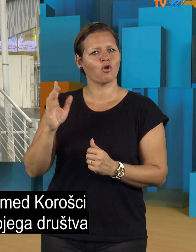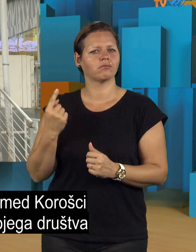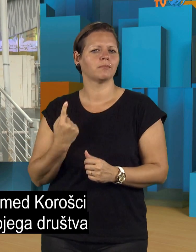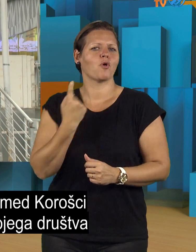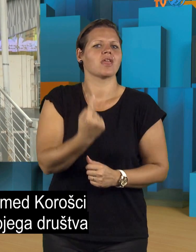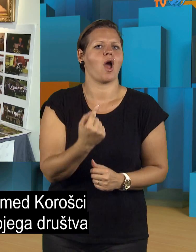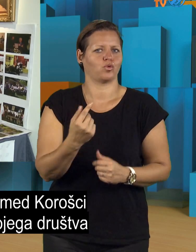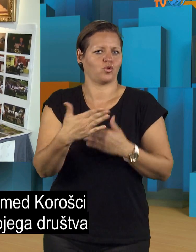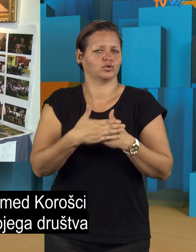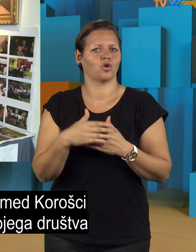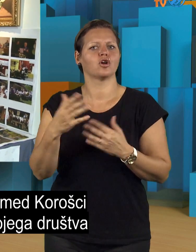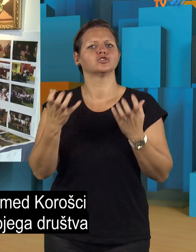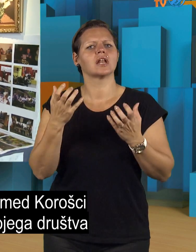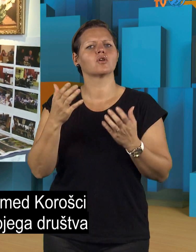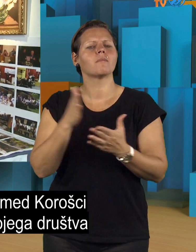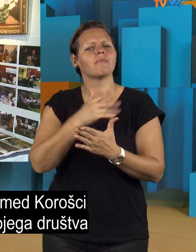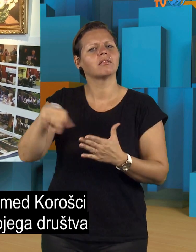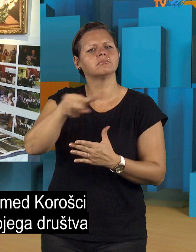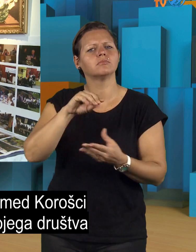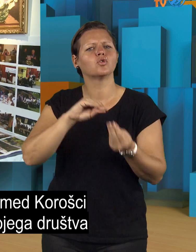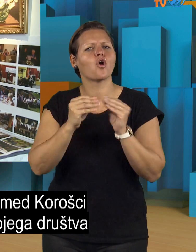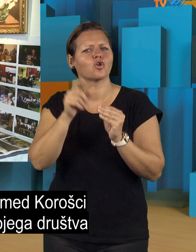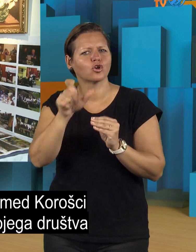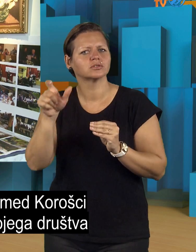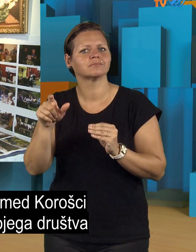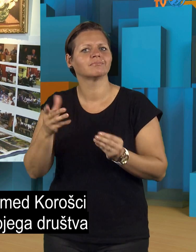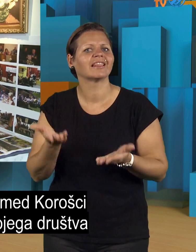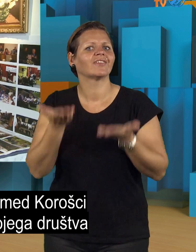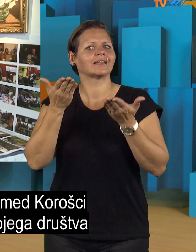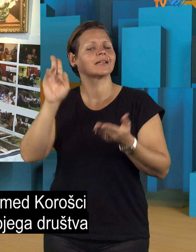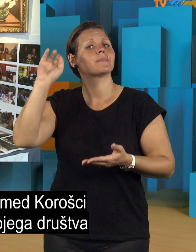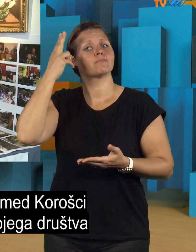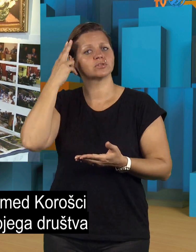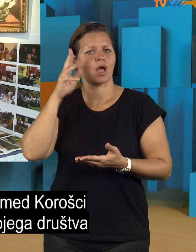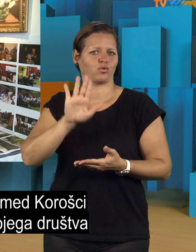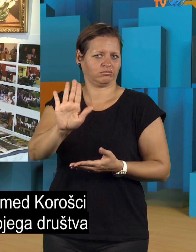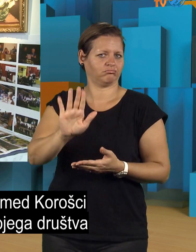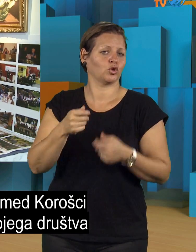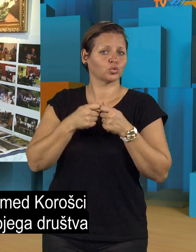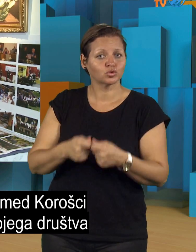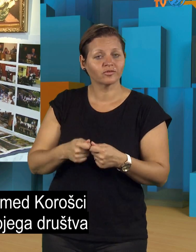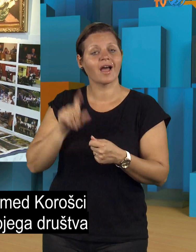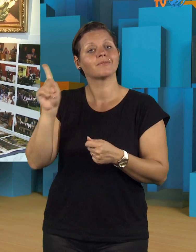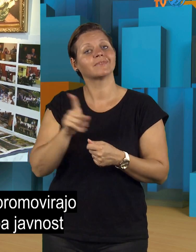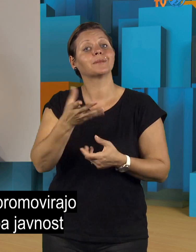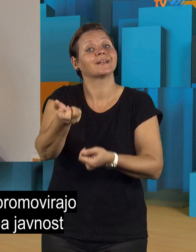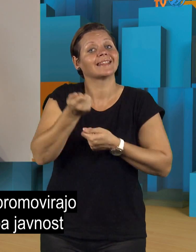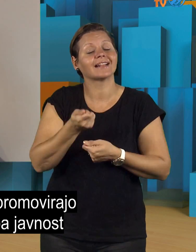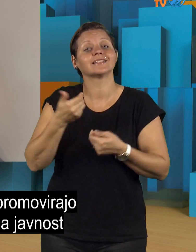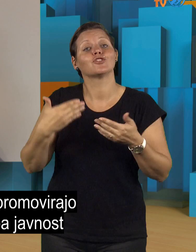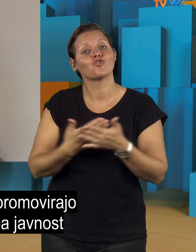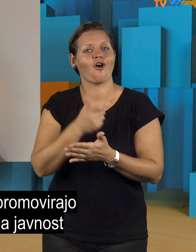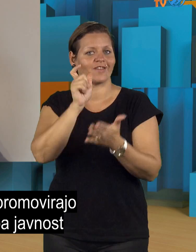S svojo pojavnostjo želijo med Koroščci dvigniti prepoznavnost svojega društva in pritegniti nove člane,